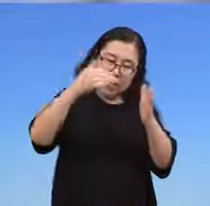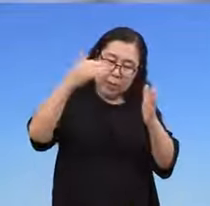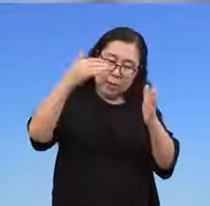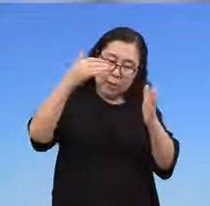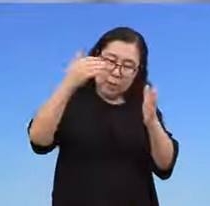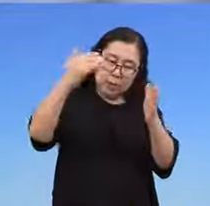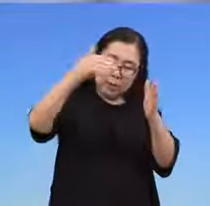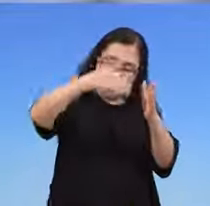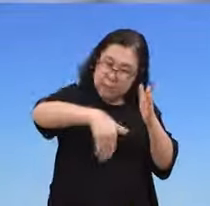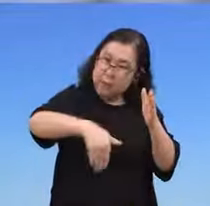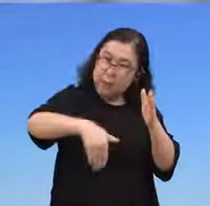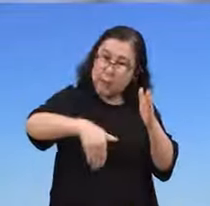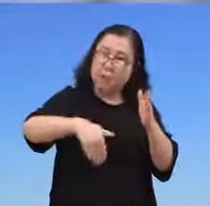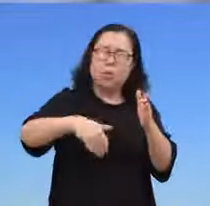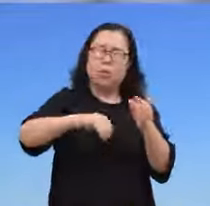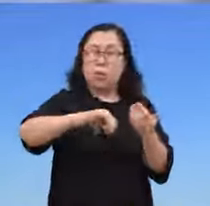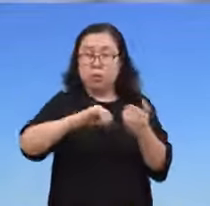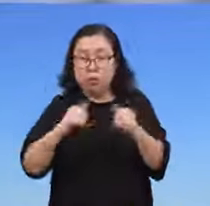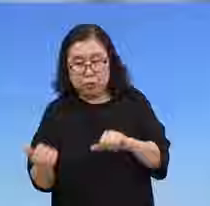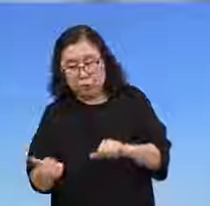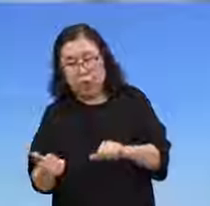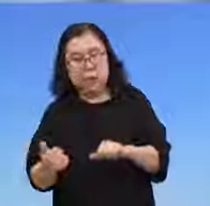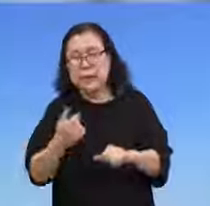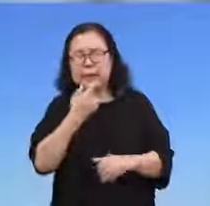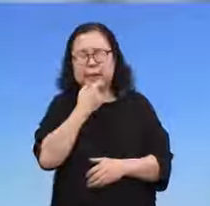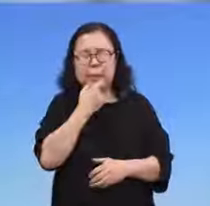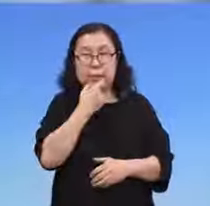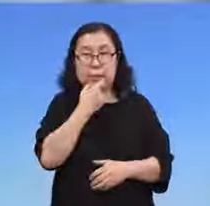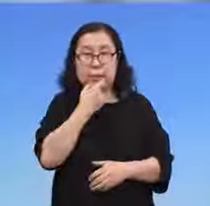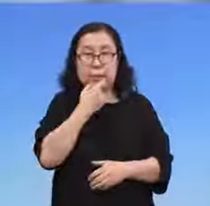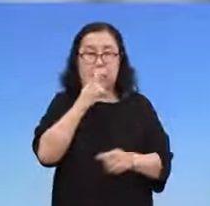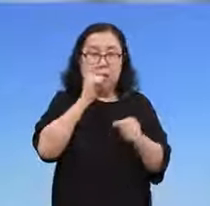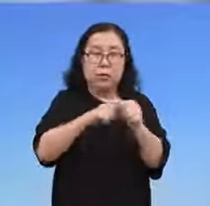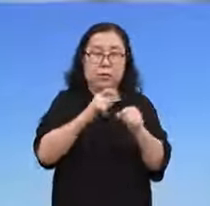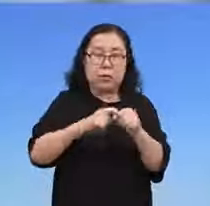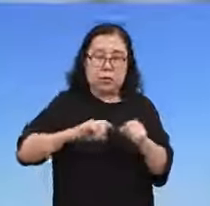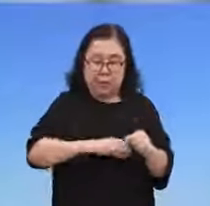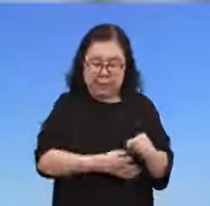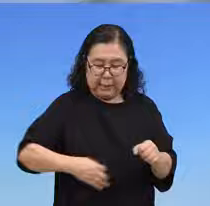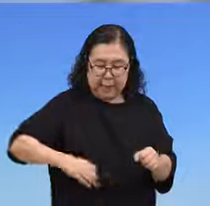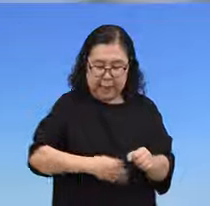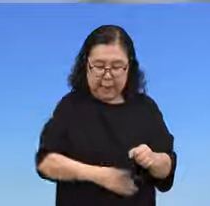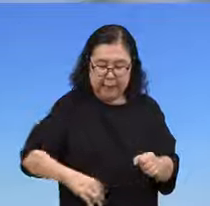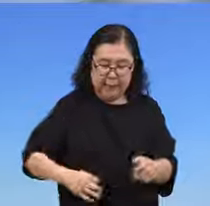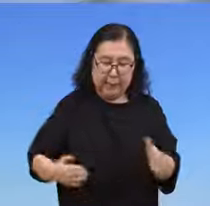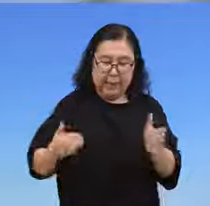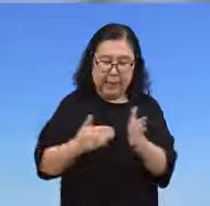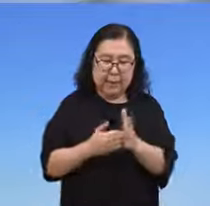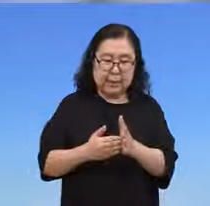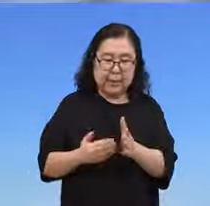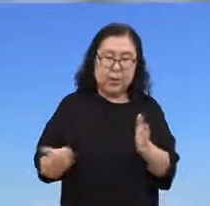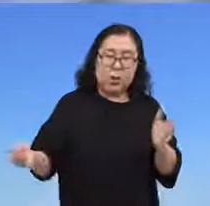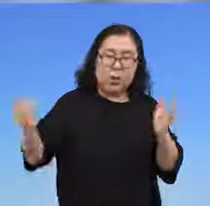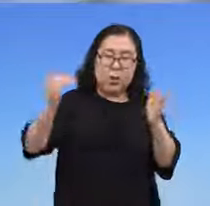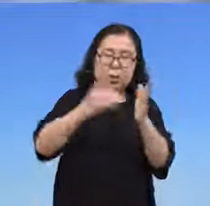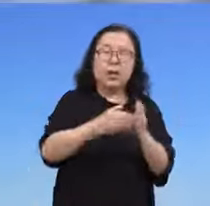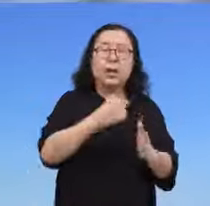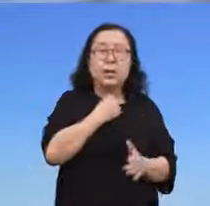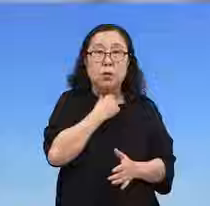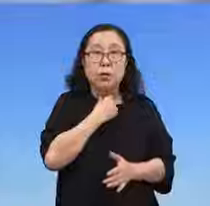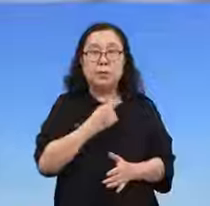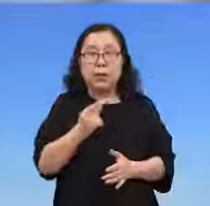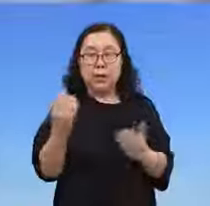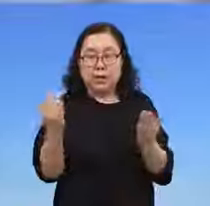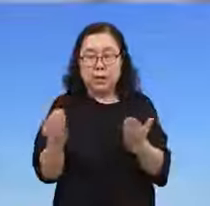유산균이 아니라 기어의 아버지 목적지 장까지 도달하기를 원합니다. 이 일을 이루기 위하여 인내가